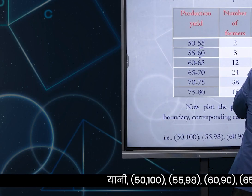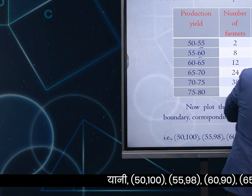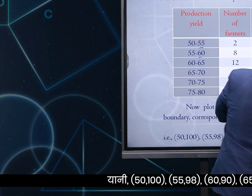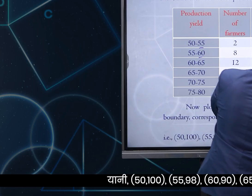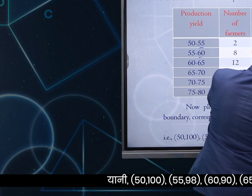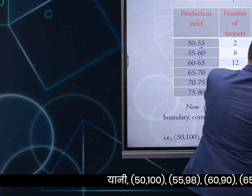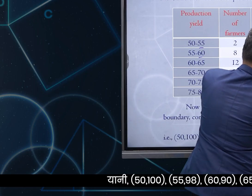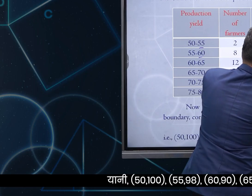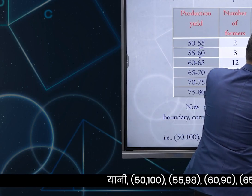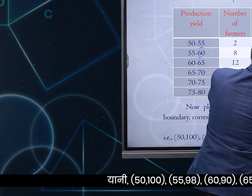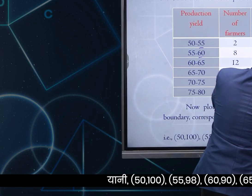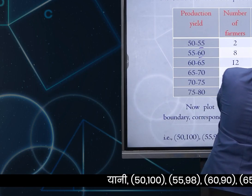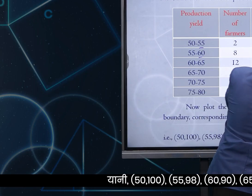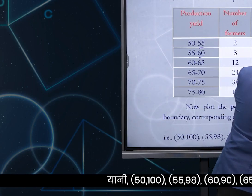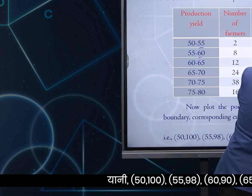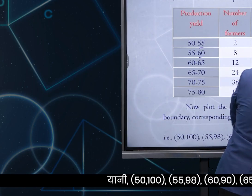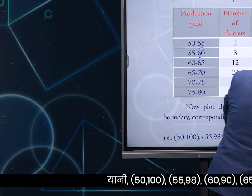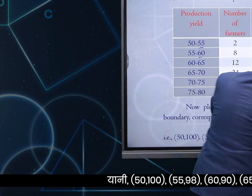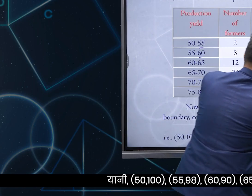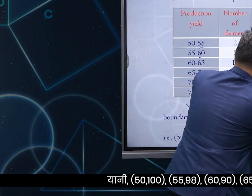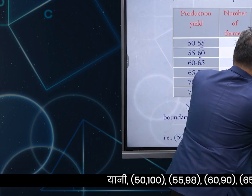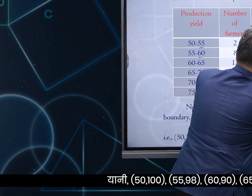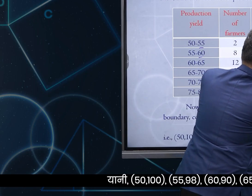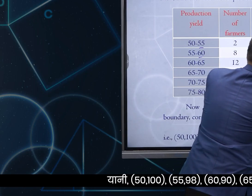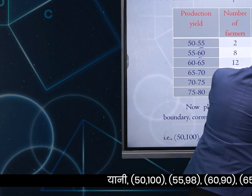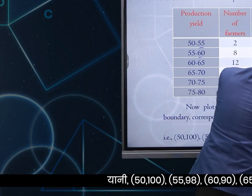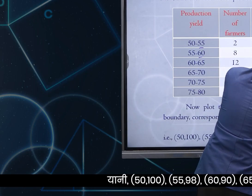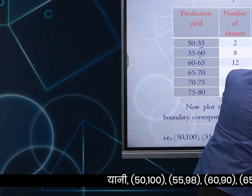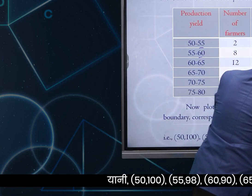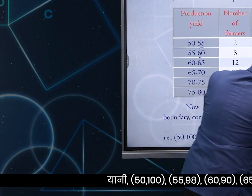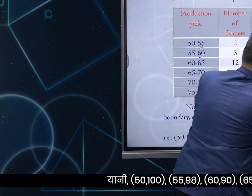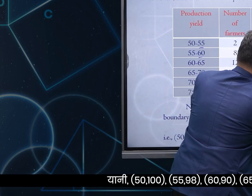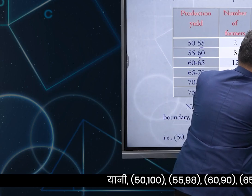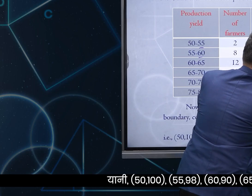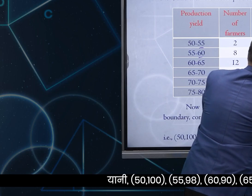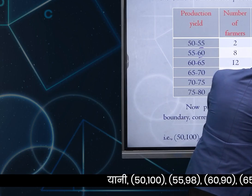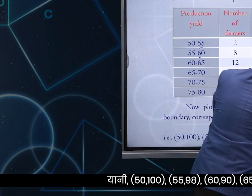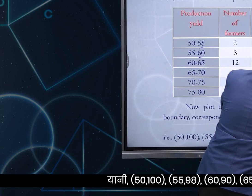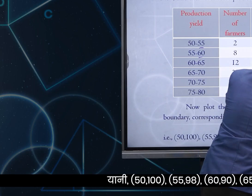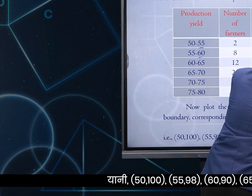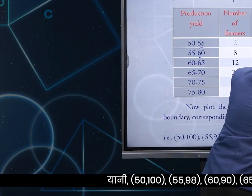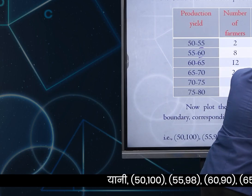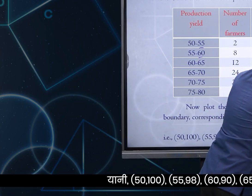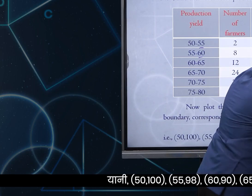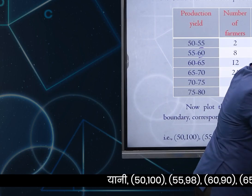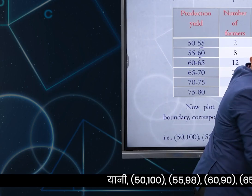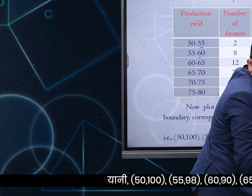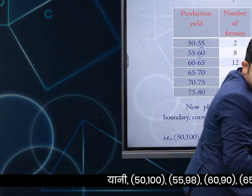यानी 50, 100, 55, 98, 60, 90, 65, 78,